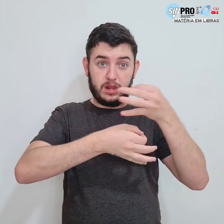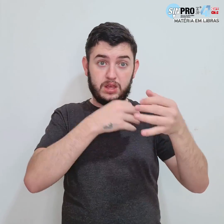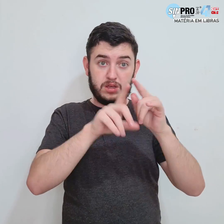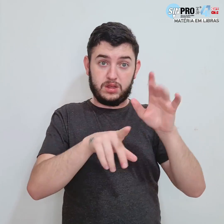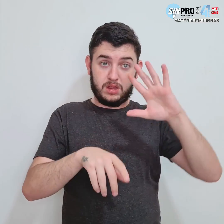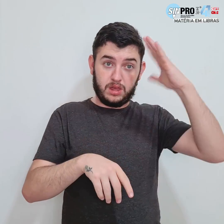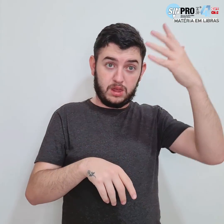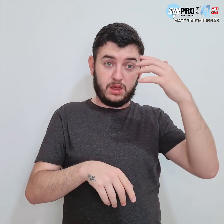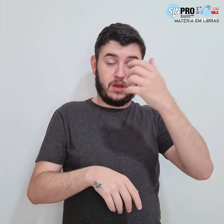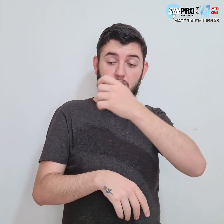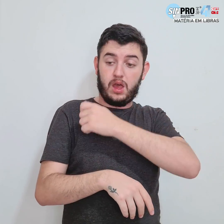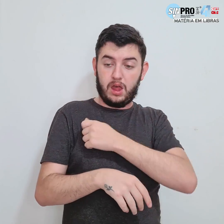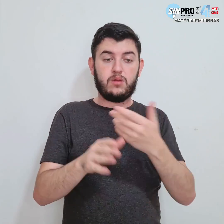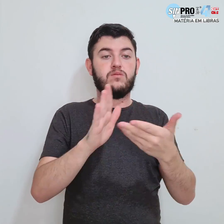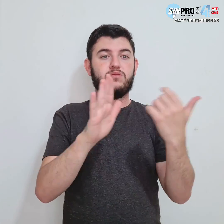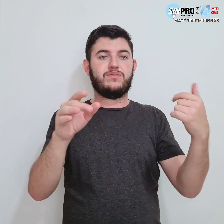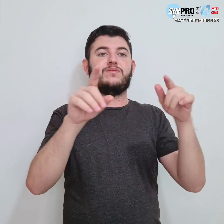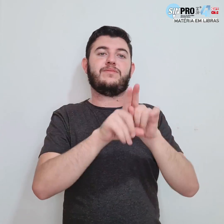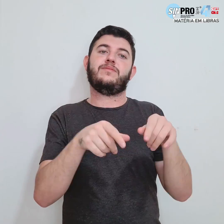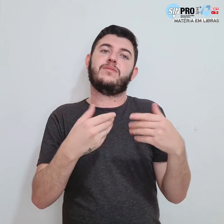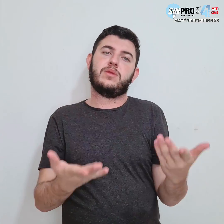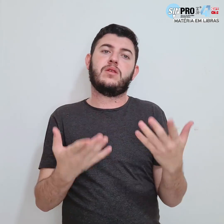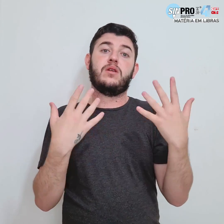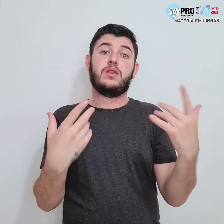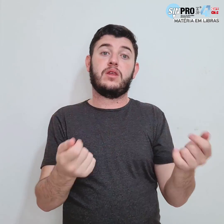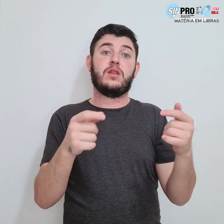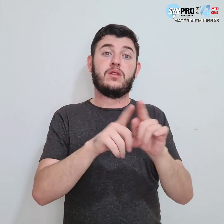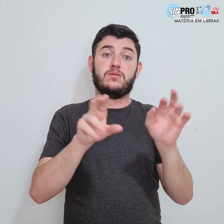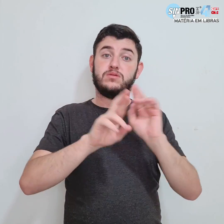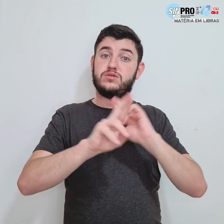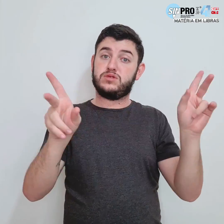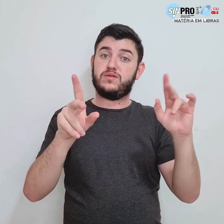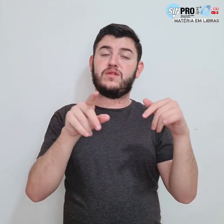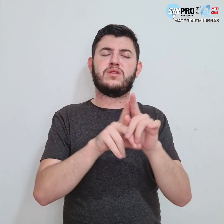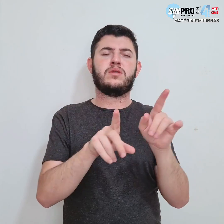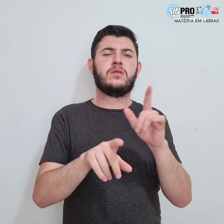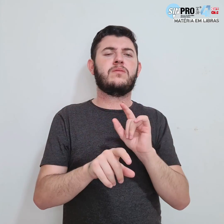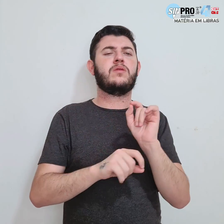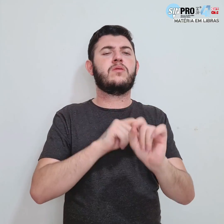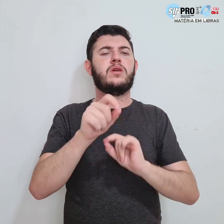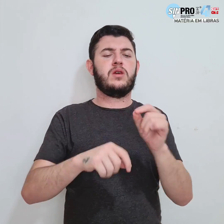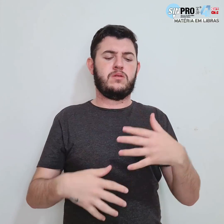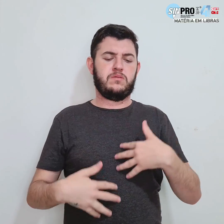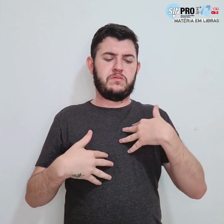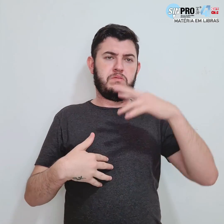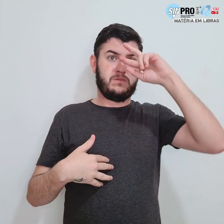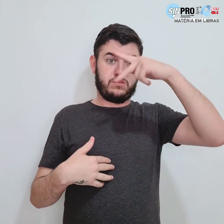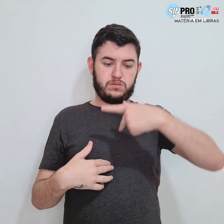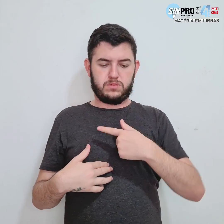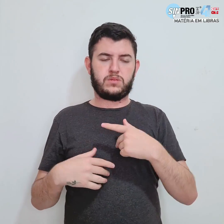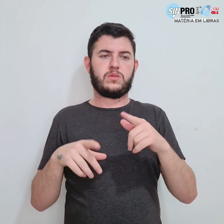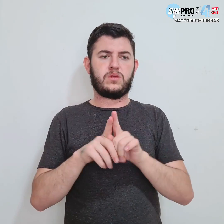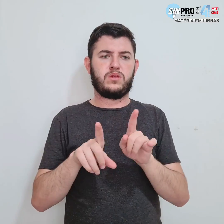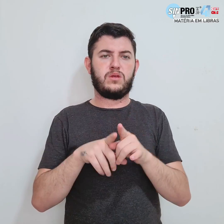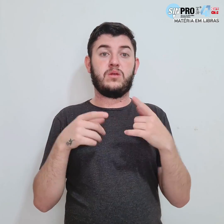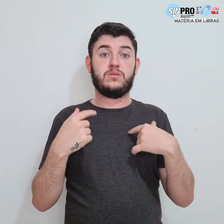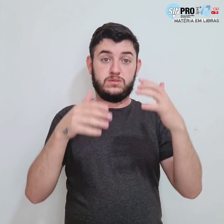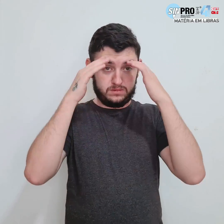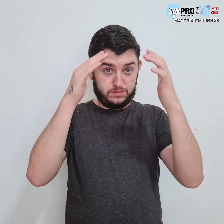a tomada de decisão dos estudantes. A aceitação de diferenças e a superação do egocentrismo pela aquisição do